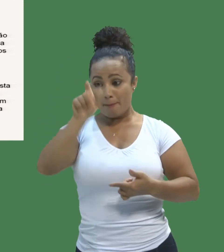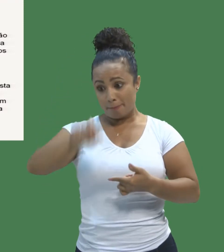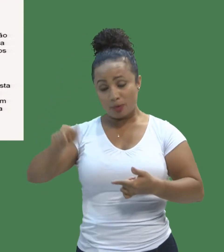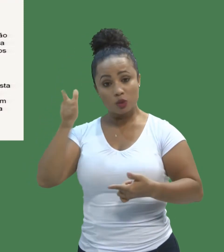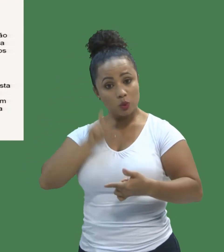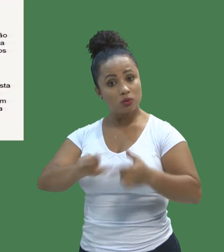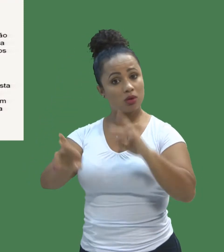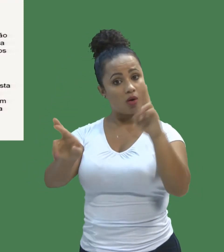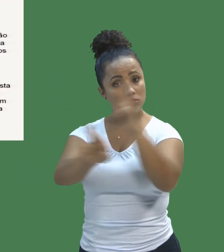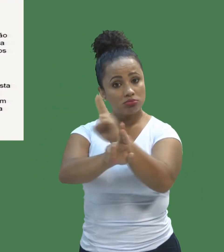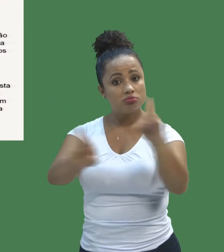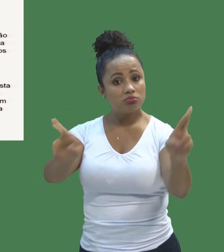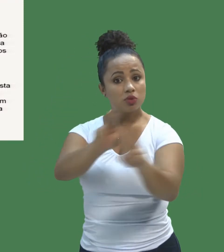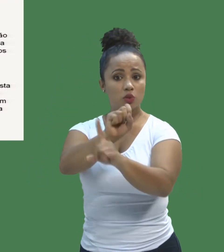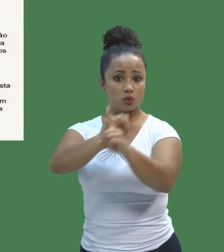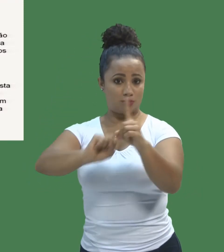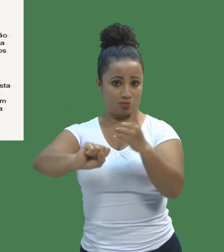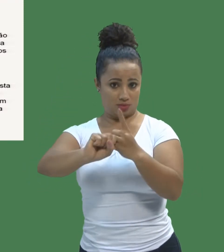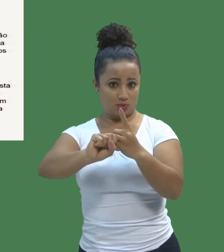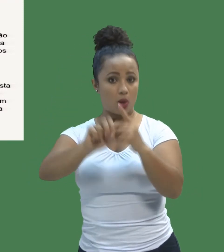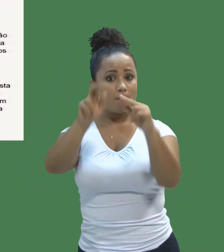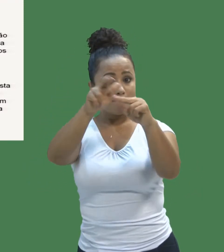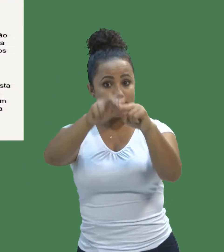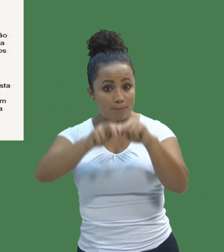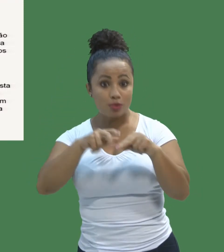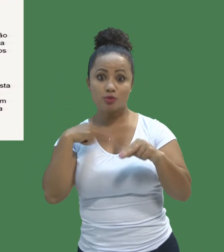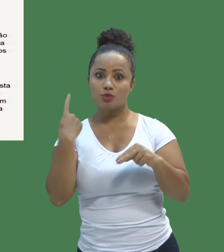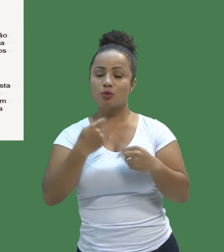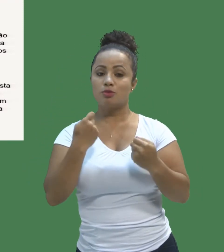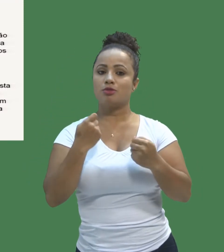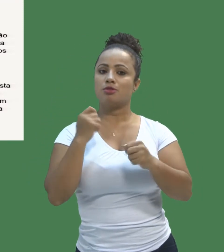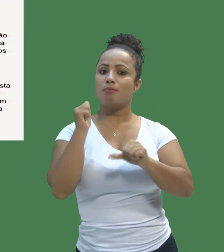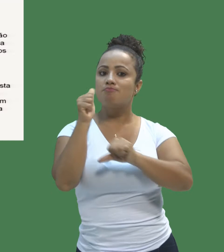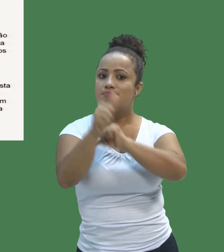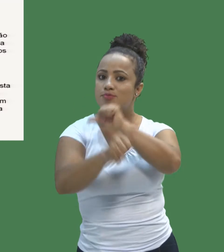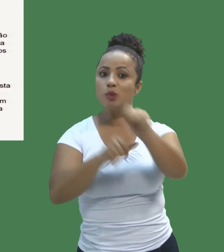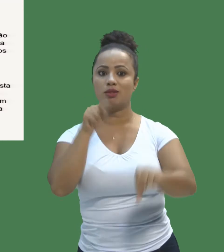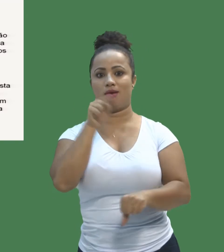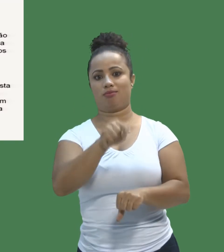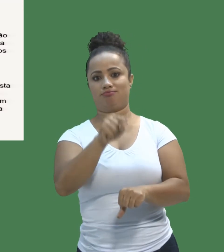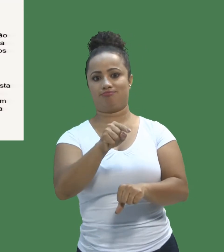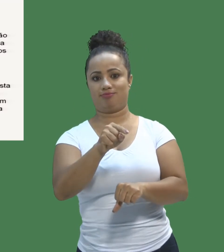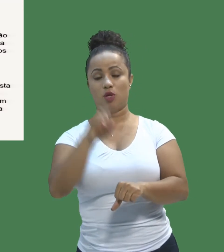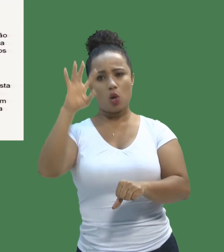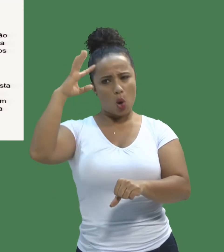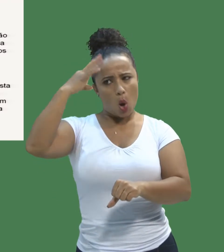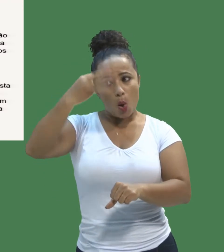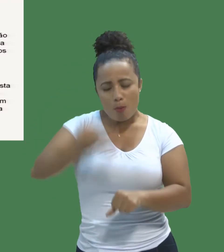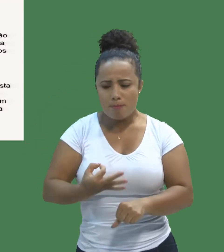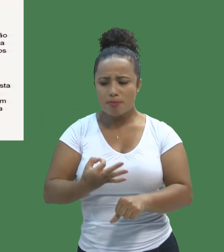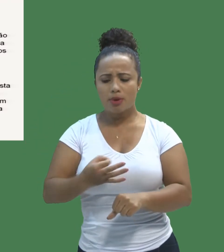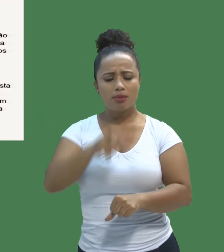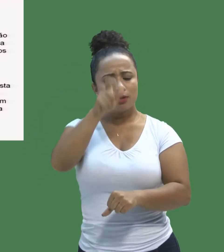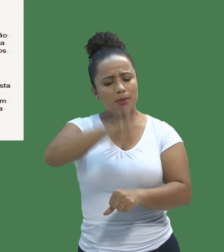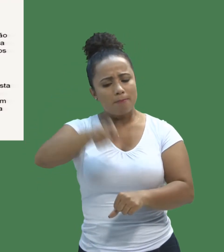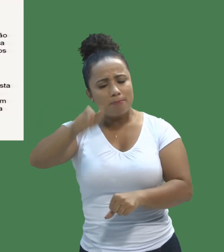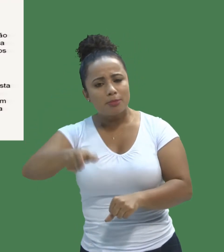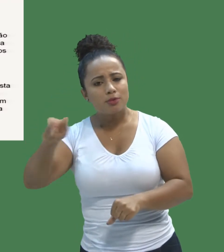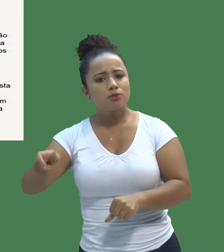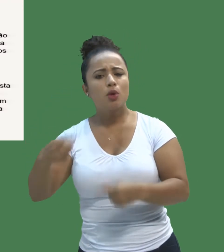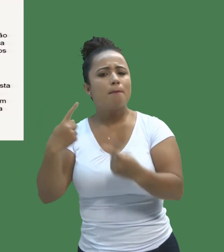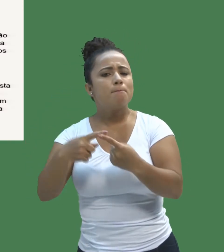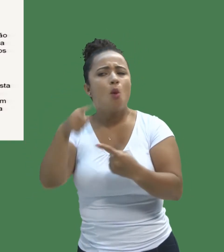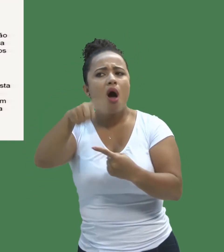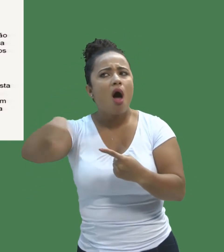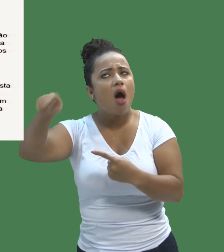de determinadas formas. Também são eles que dão sentido a tais relações